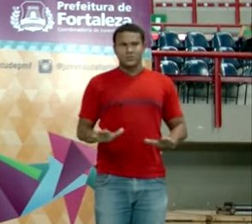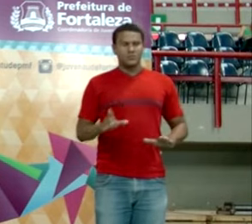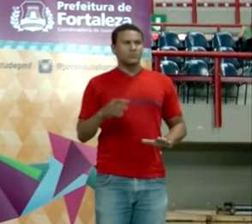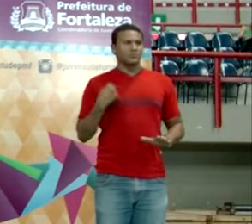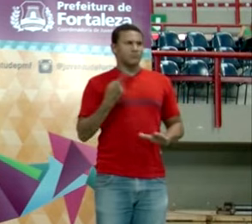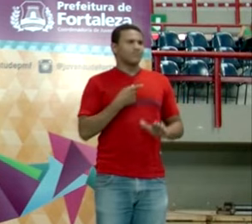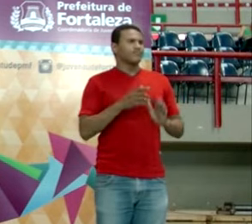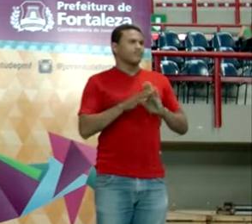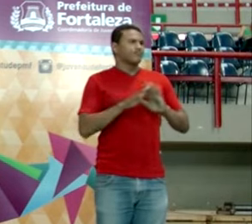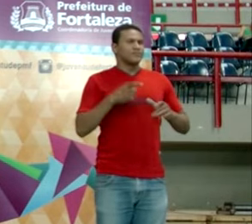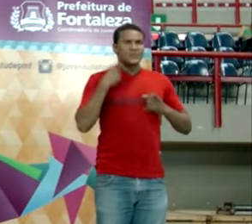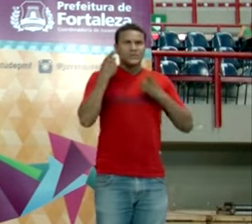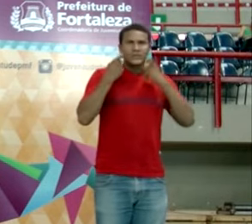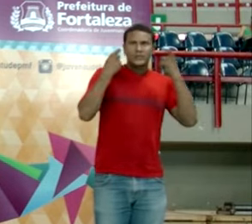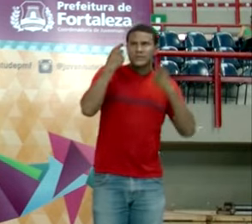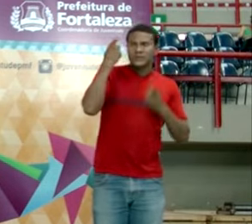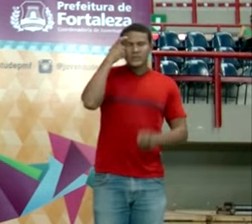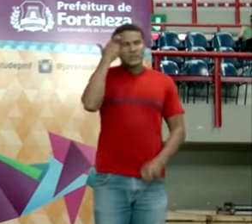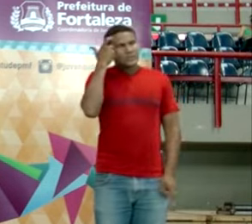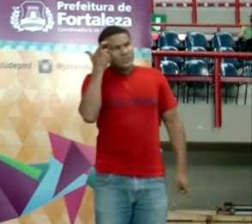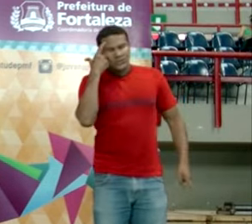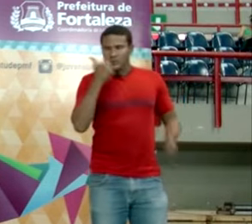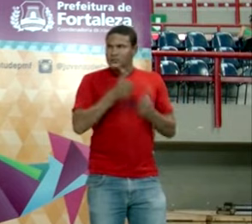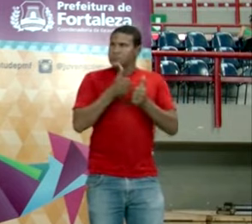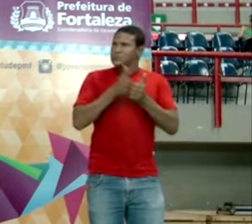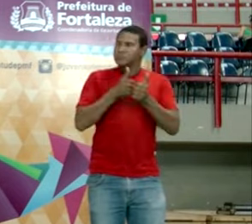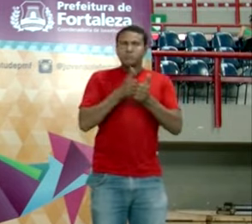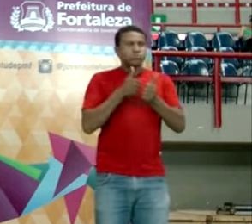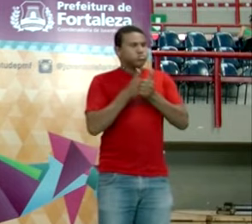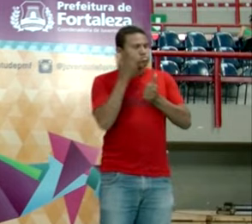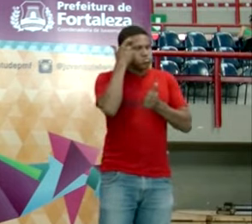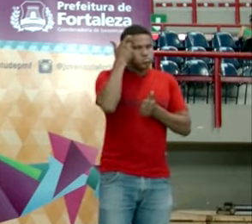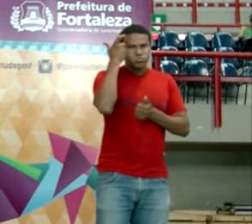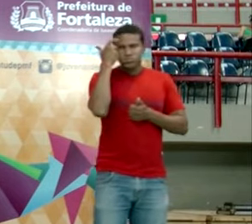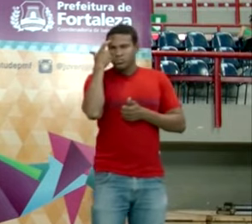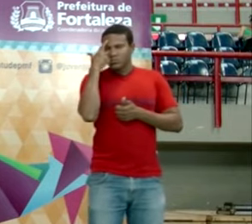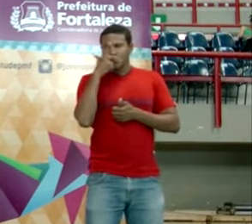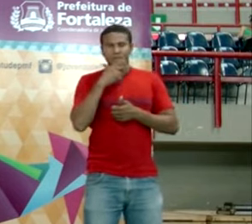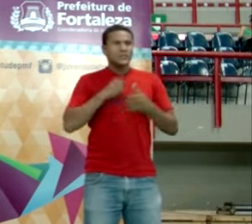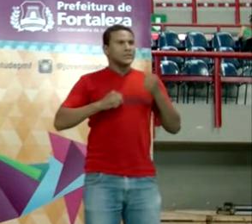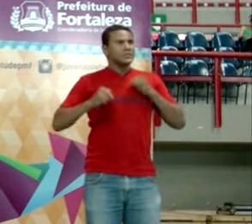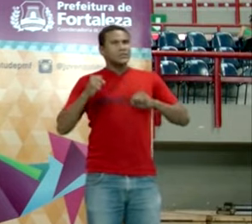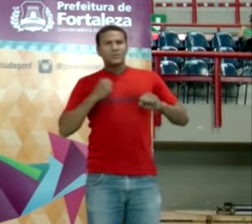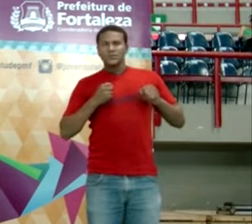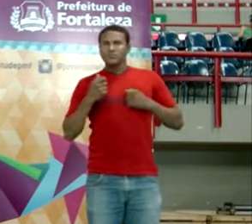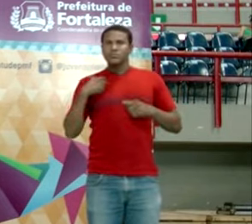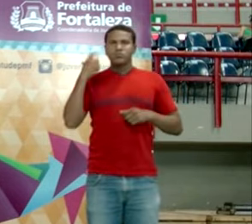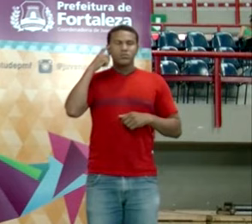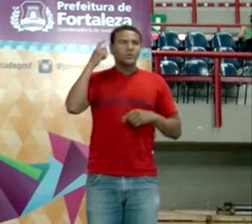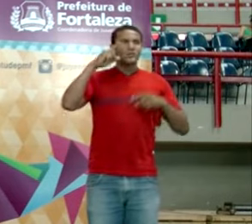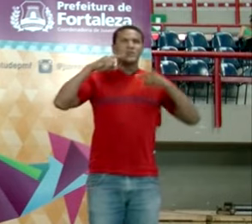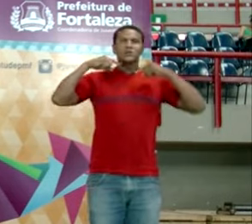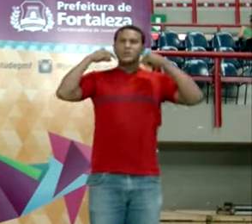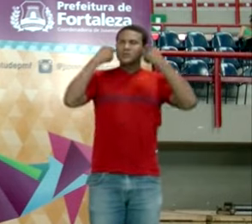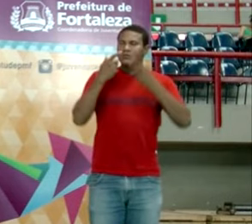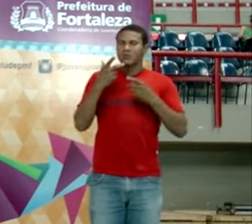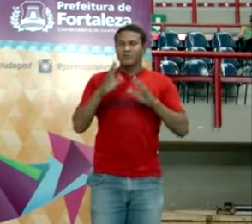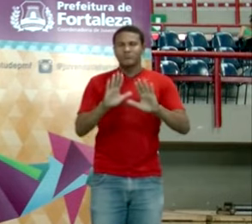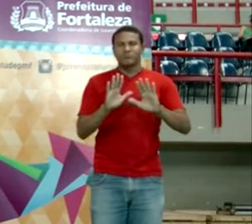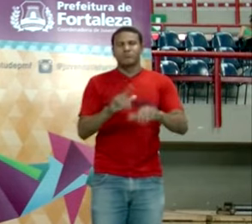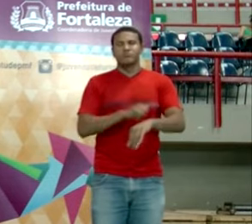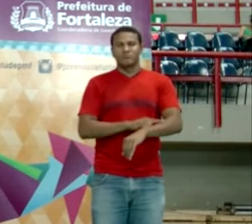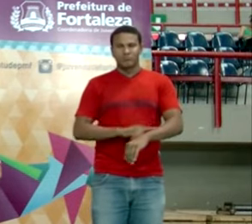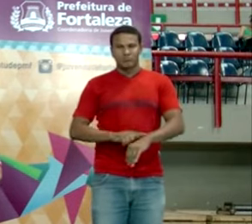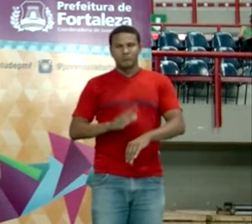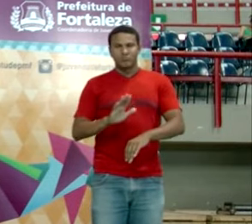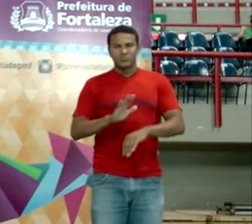somos preocupados, perturbados, a gente se perturba com isso. Mas não vamos ficar muito loucos, né? Vamos só o